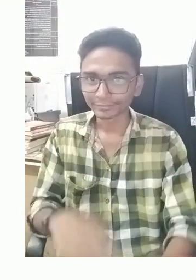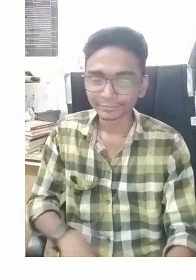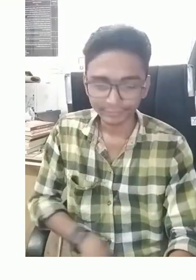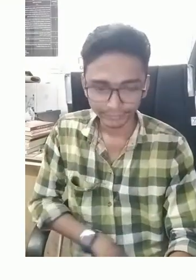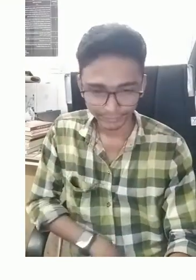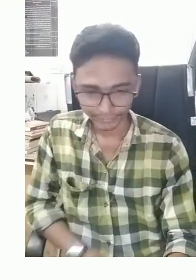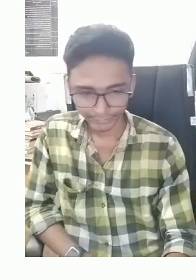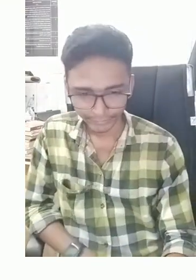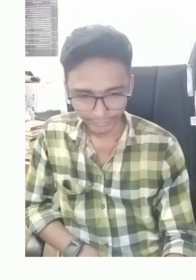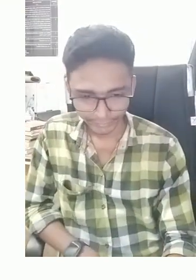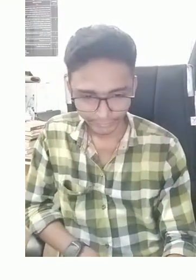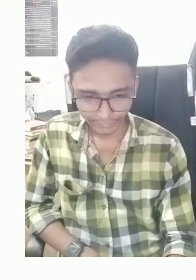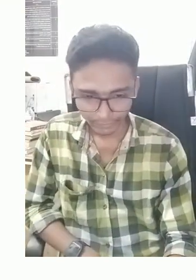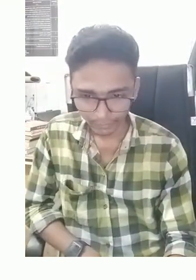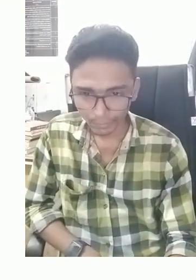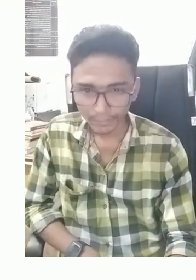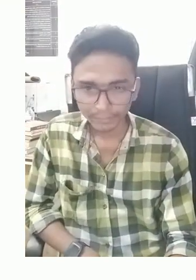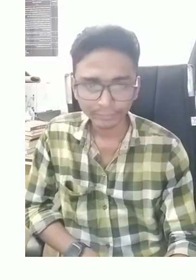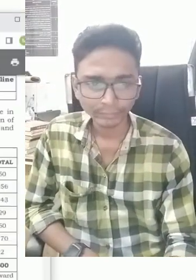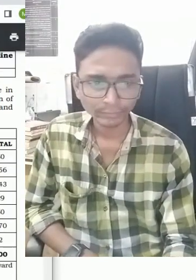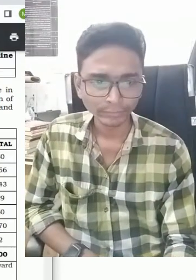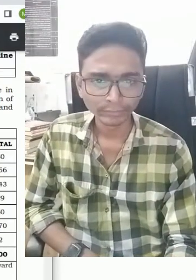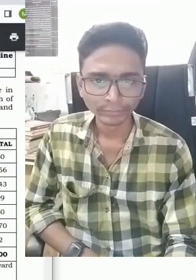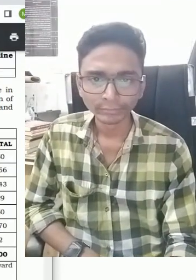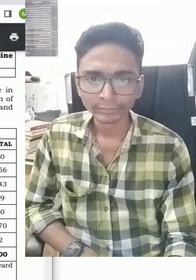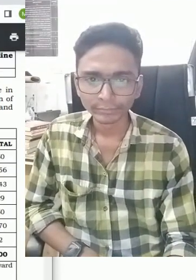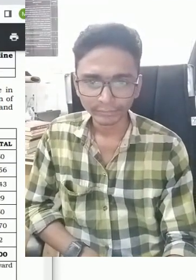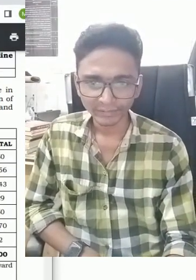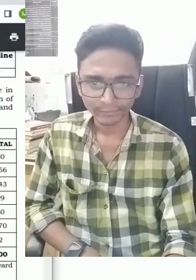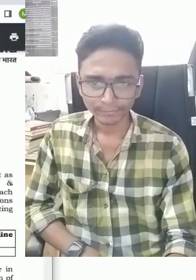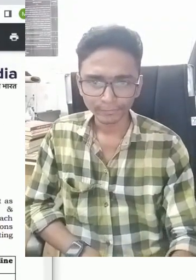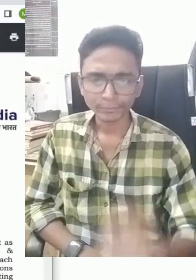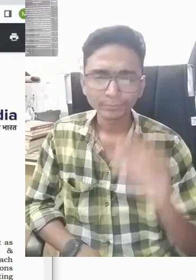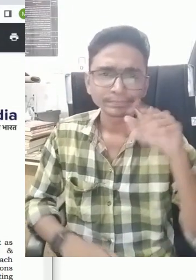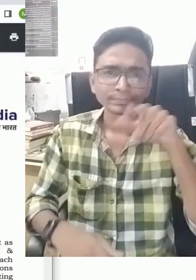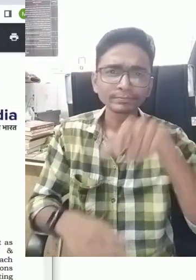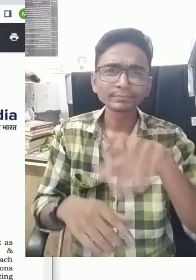ऊपर उसमें मत खुलना